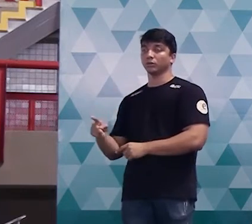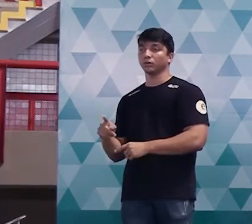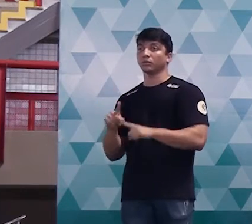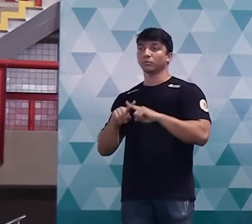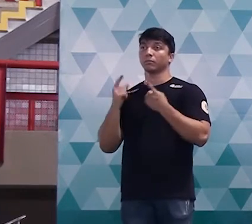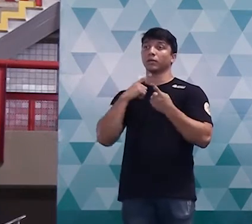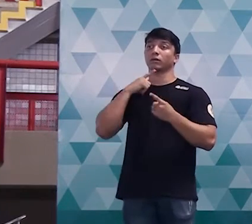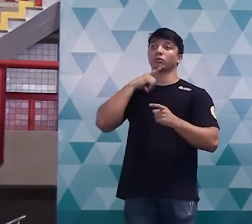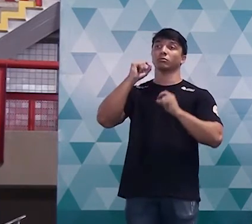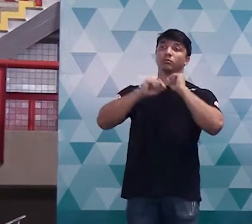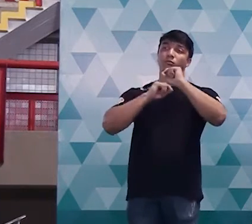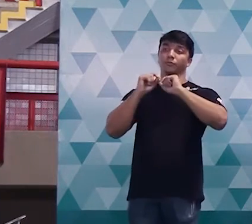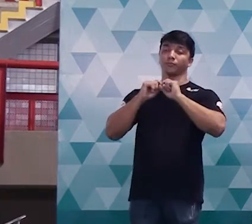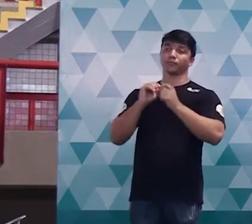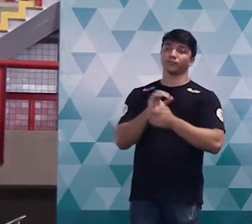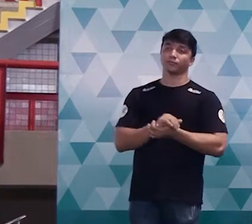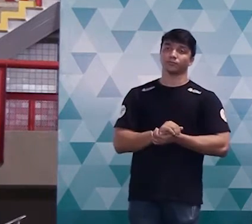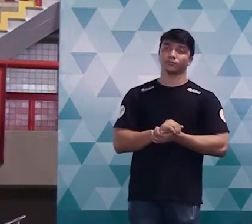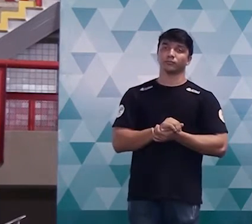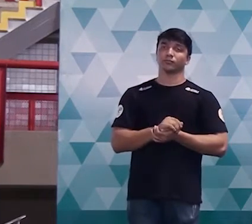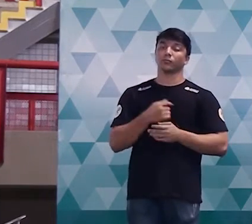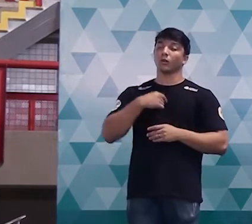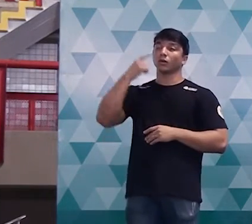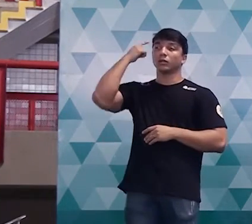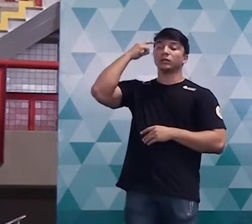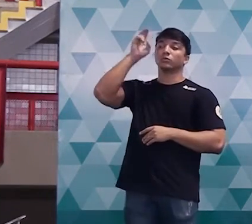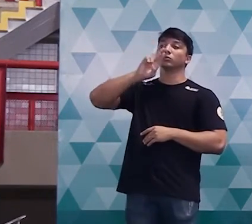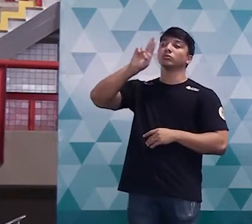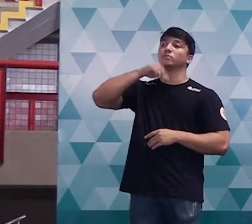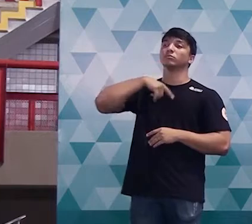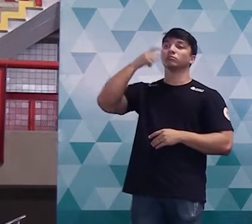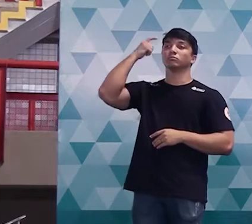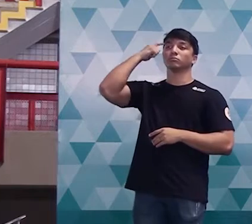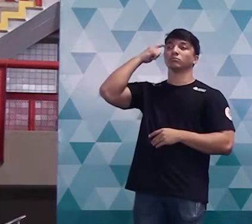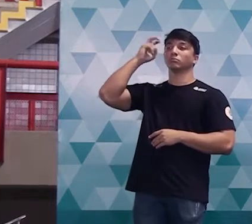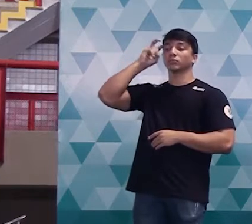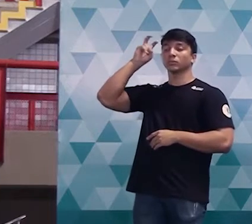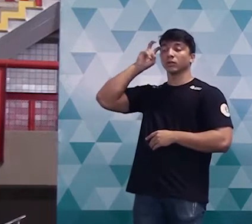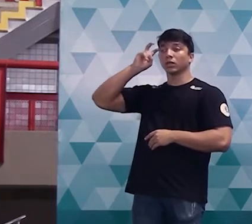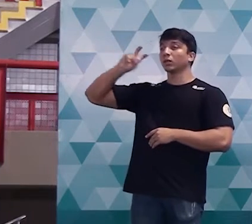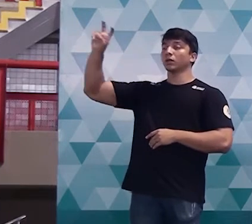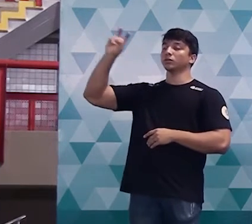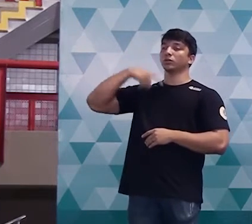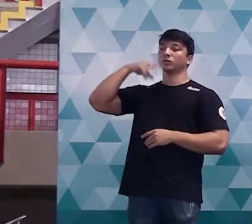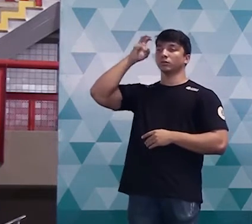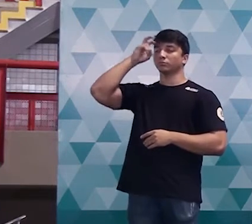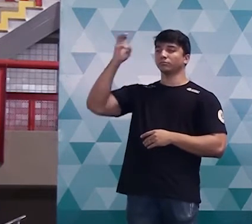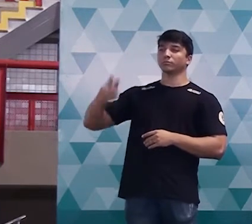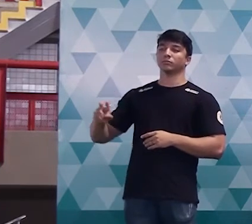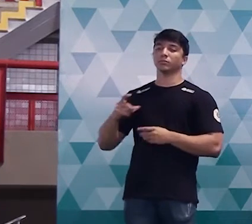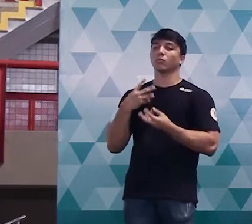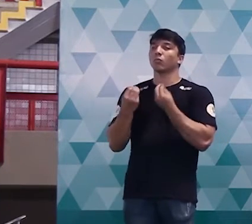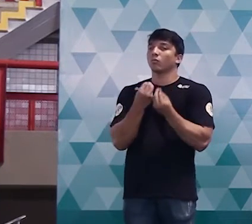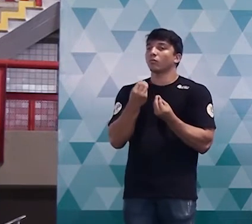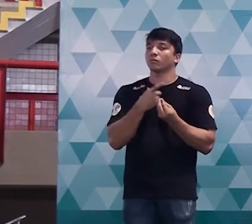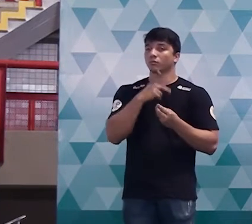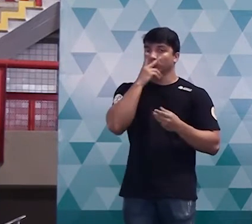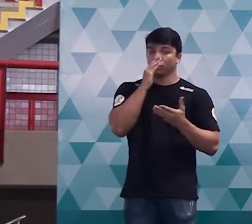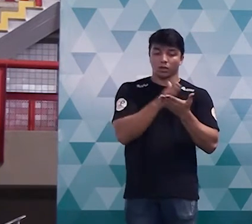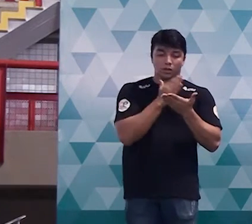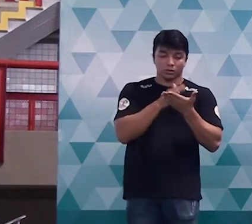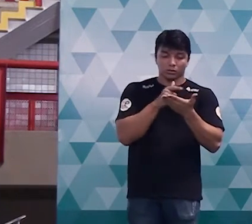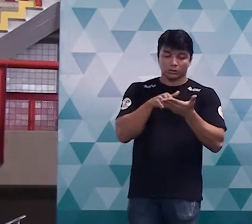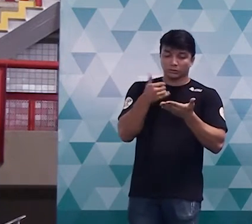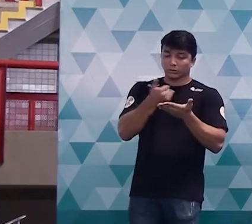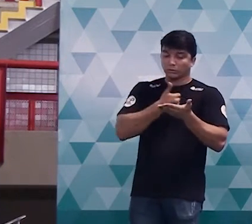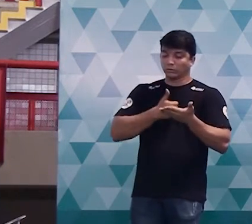que pegar uma coisa, né? Use a sua inteligência, use a lógica, use aquilo que os livros